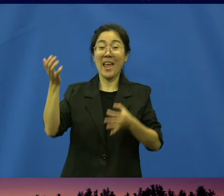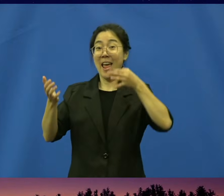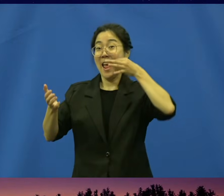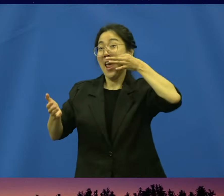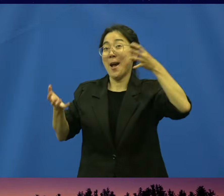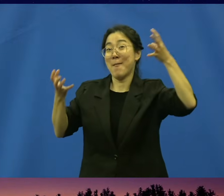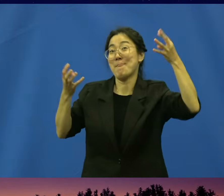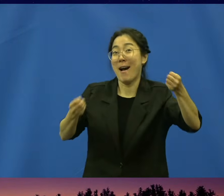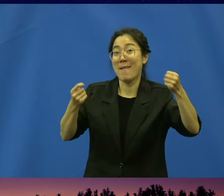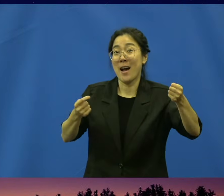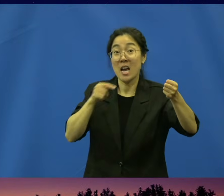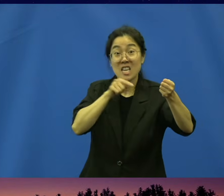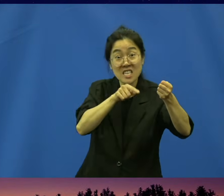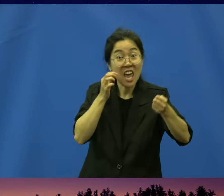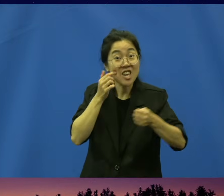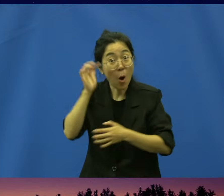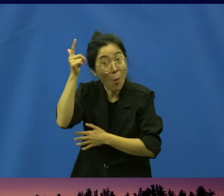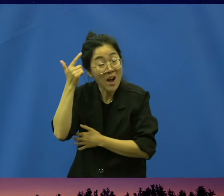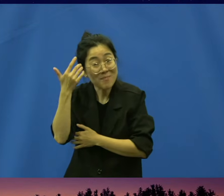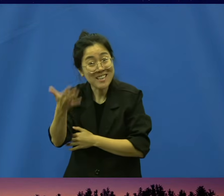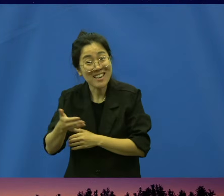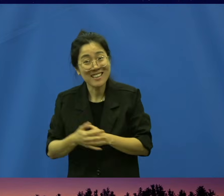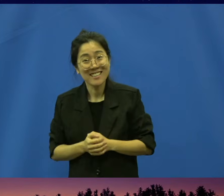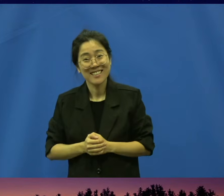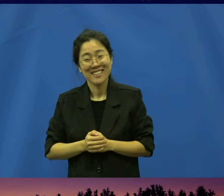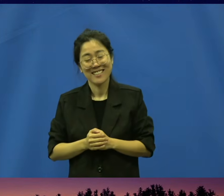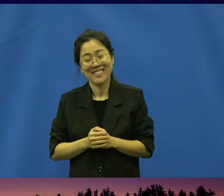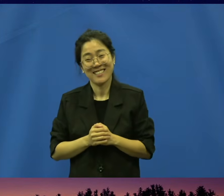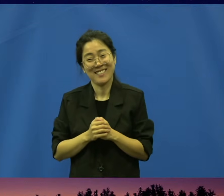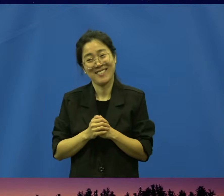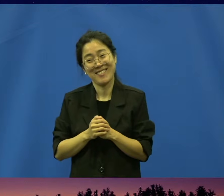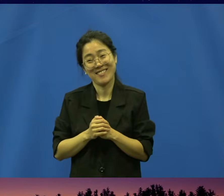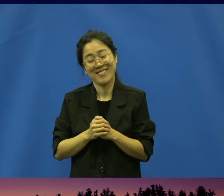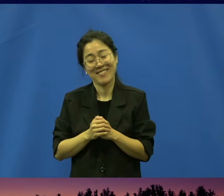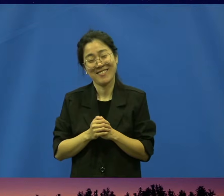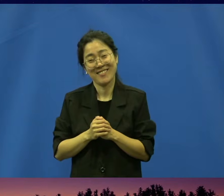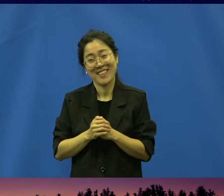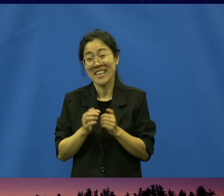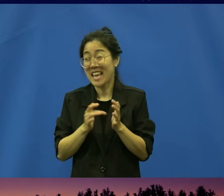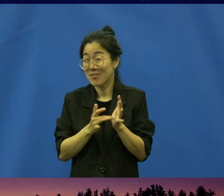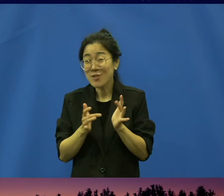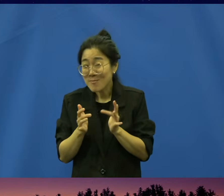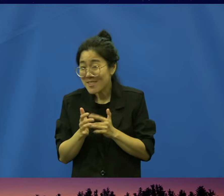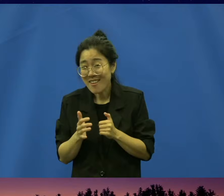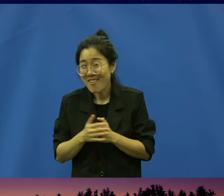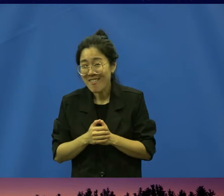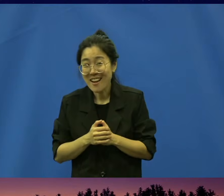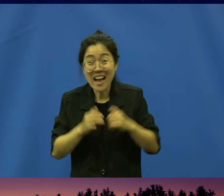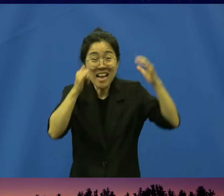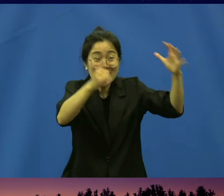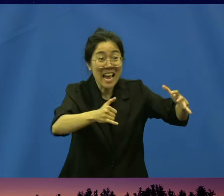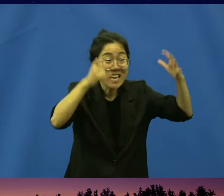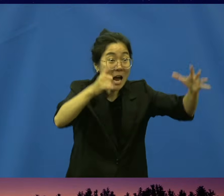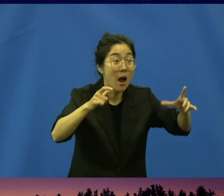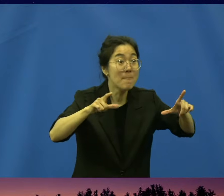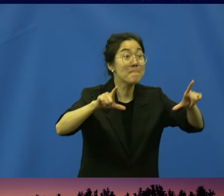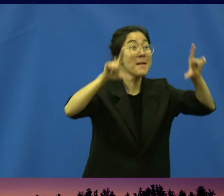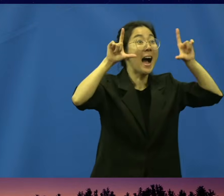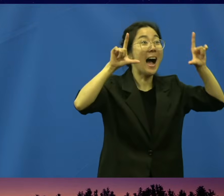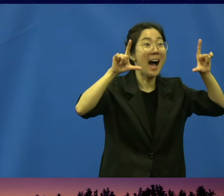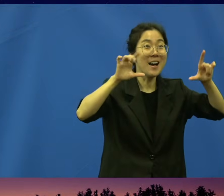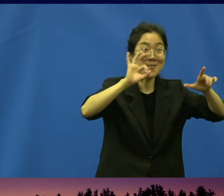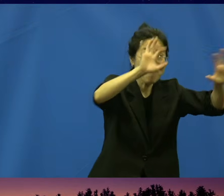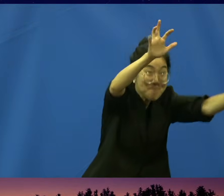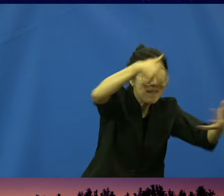잘못된 기도는 아니지만, 그러나 예수님께서 구하신 영광은 세상의 영광이 아니라